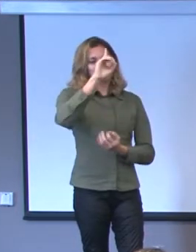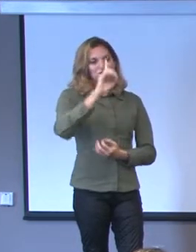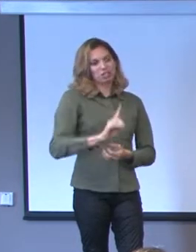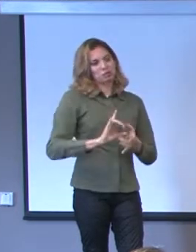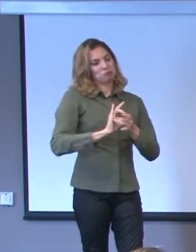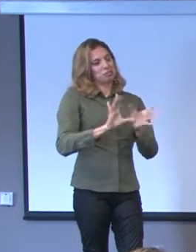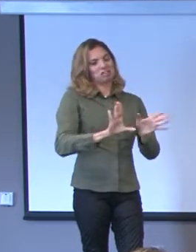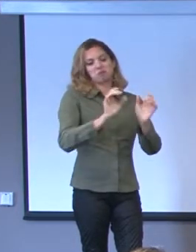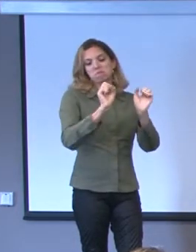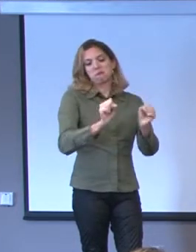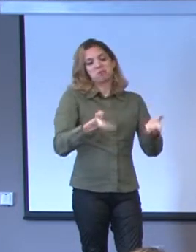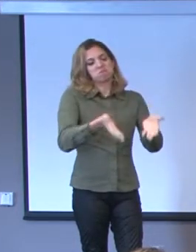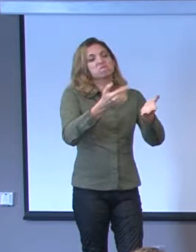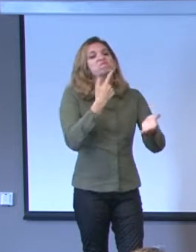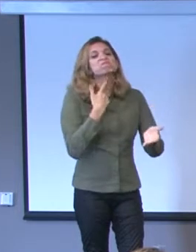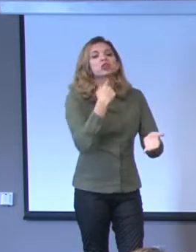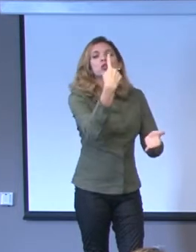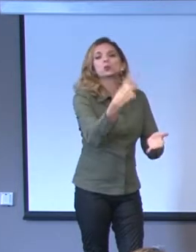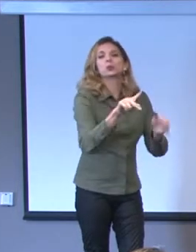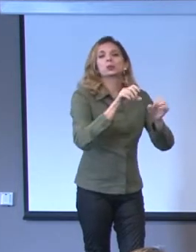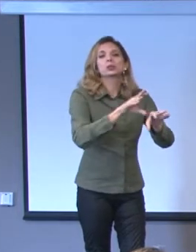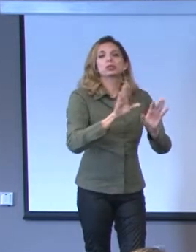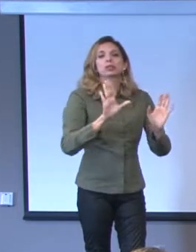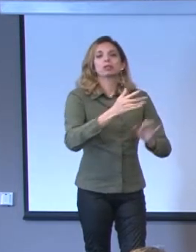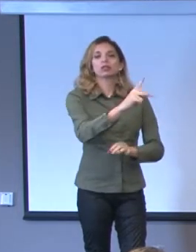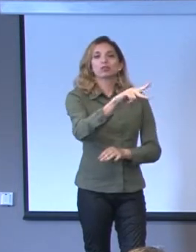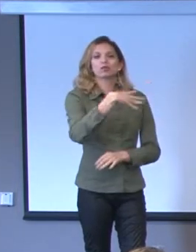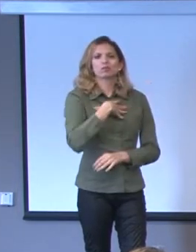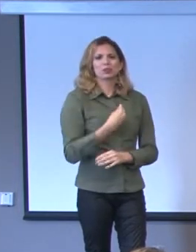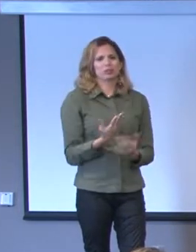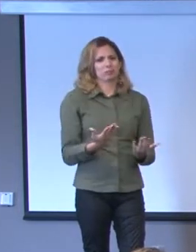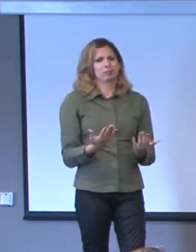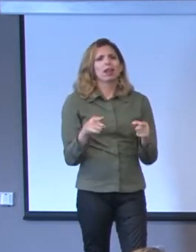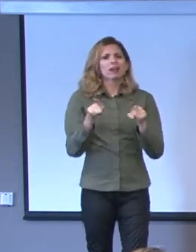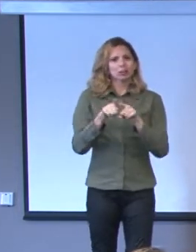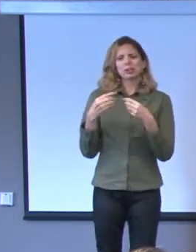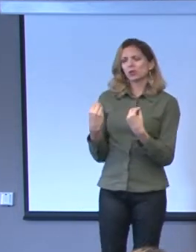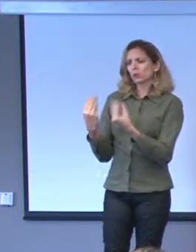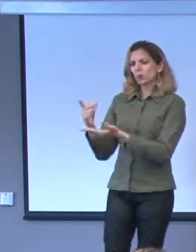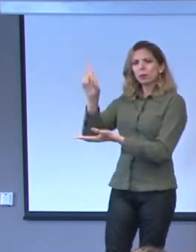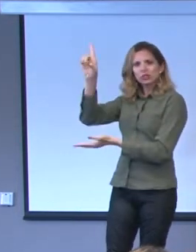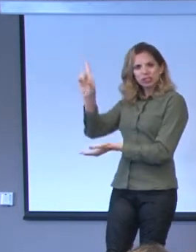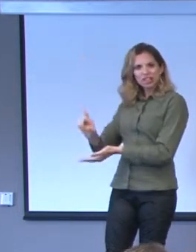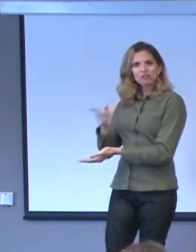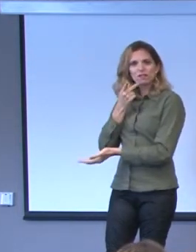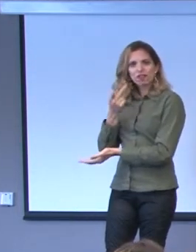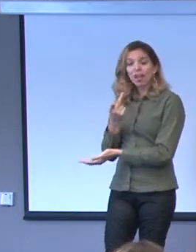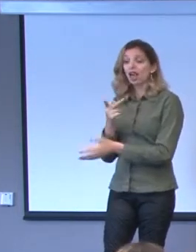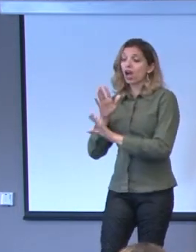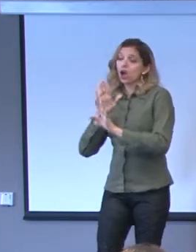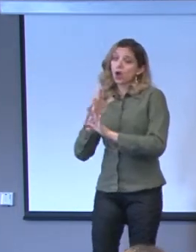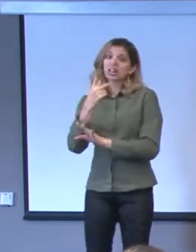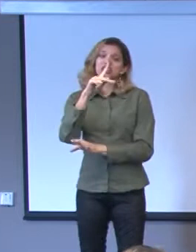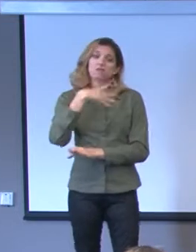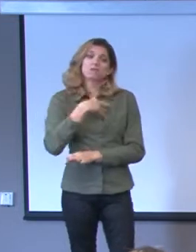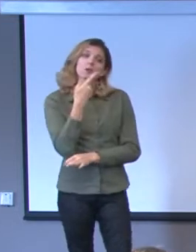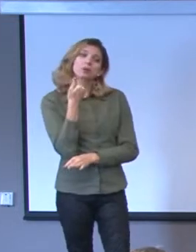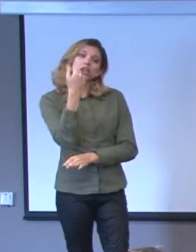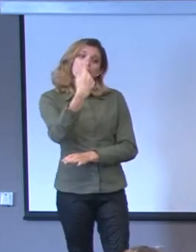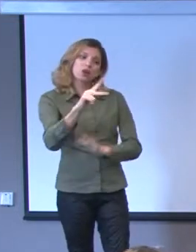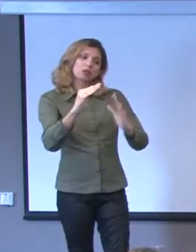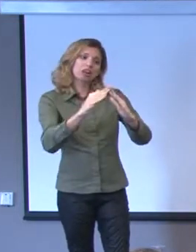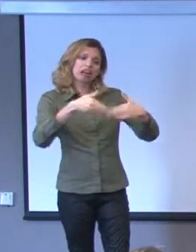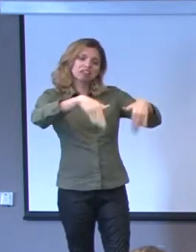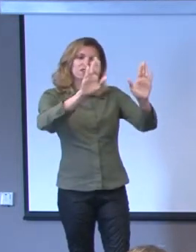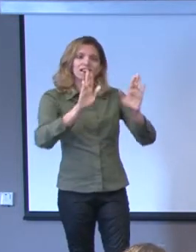quiserem, é a gente dar direito para diretores de escolas falarem que, bom, seu filho é melhor ser educado em casa.